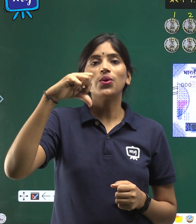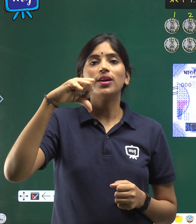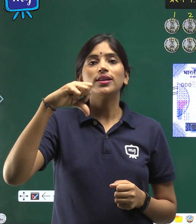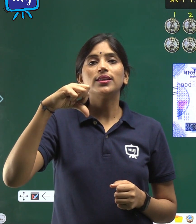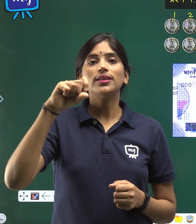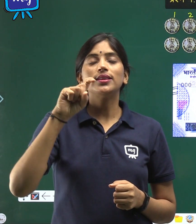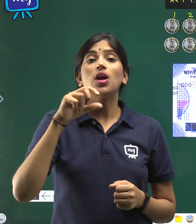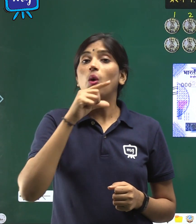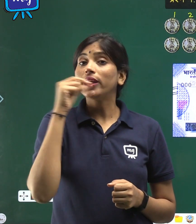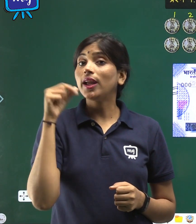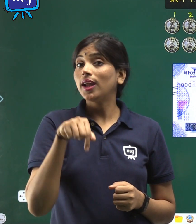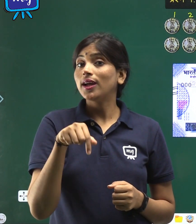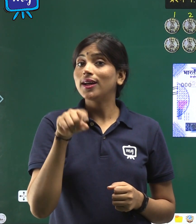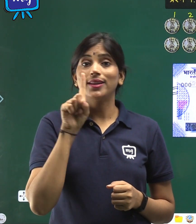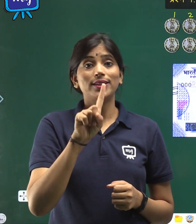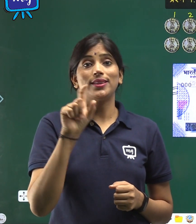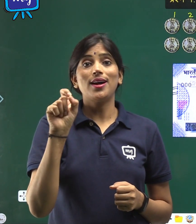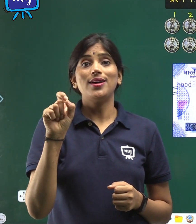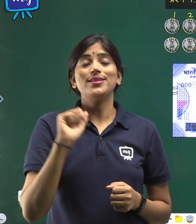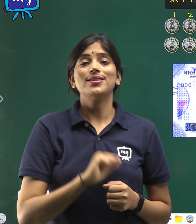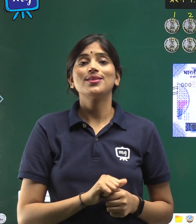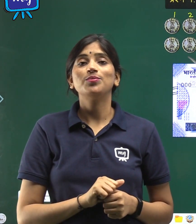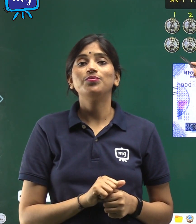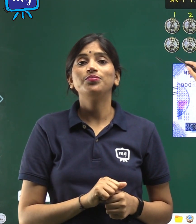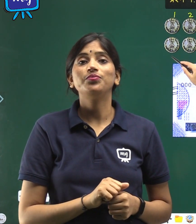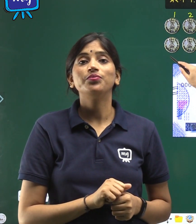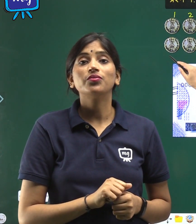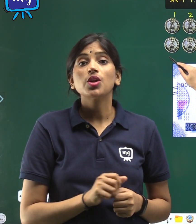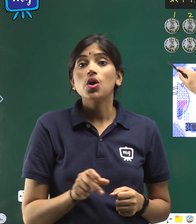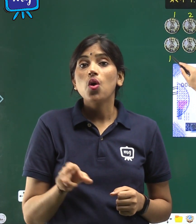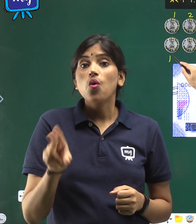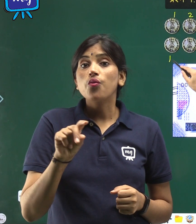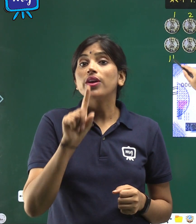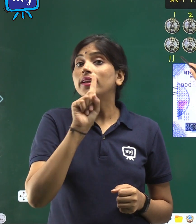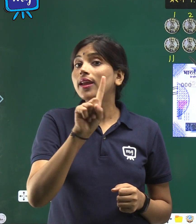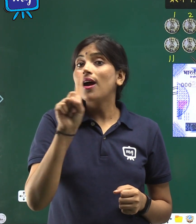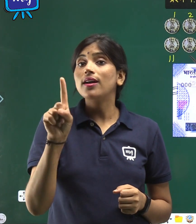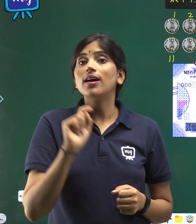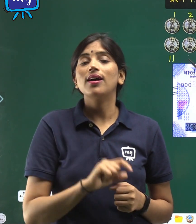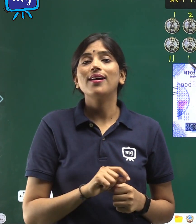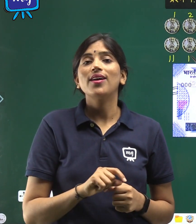9 और ये 10, फिर 11,